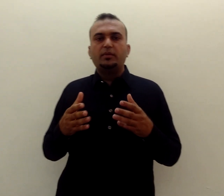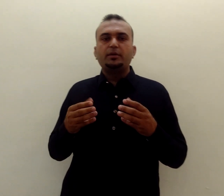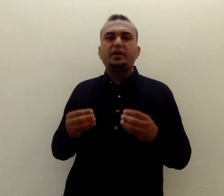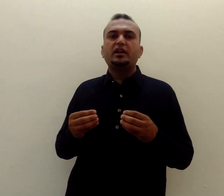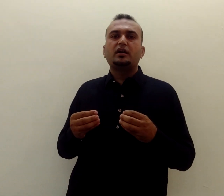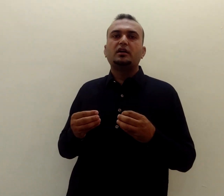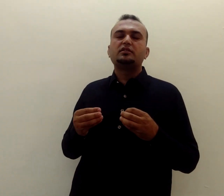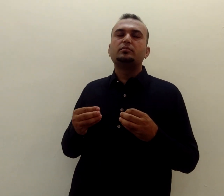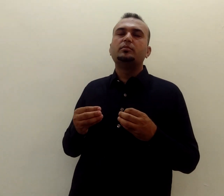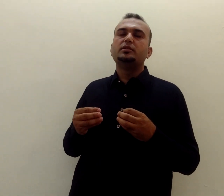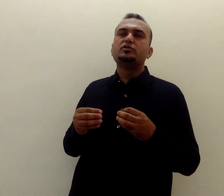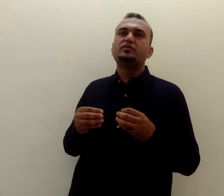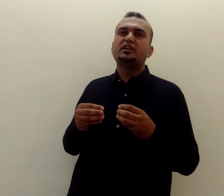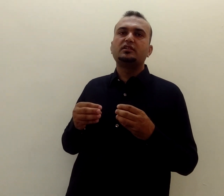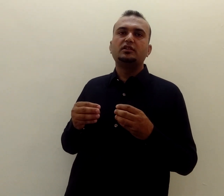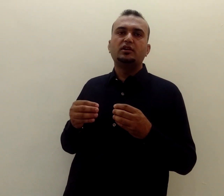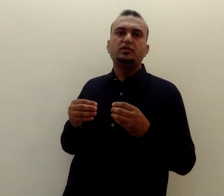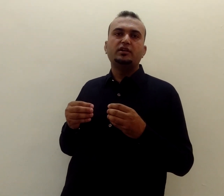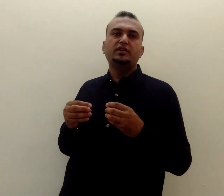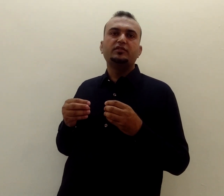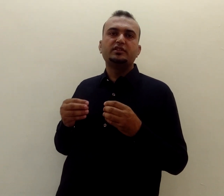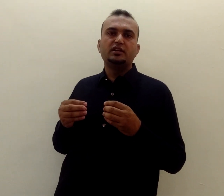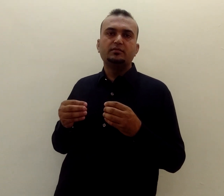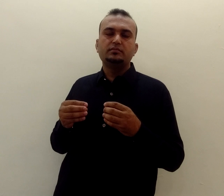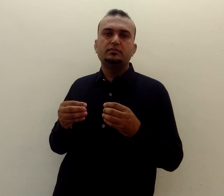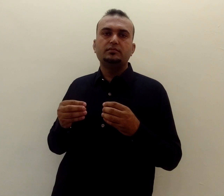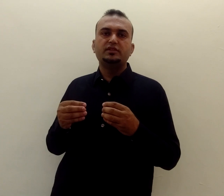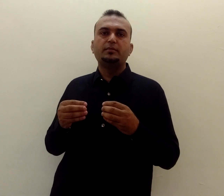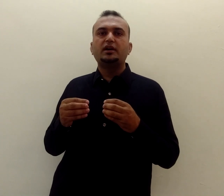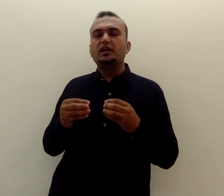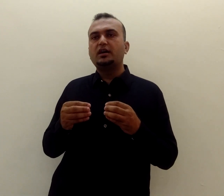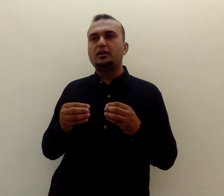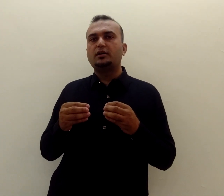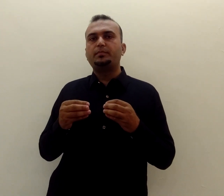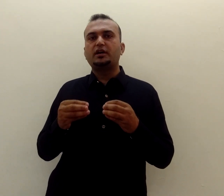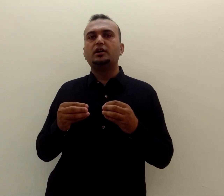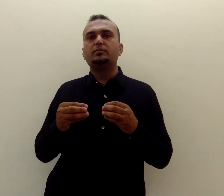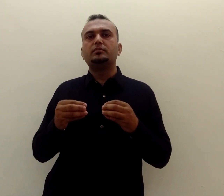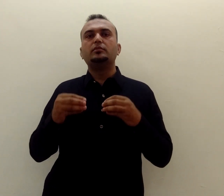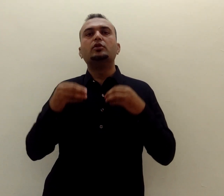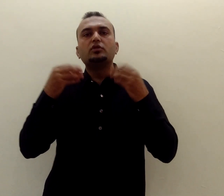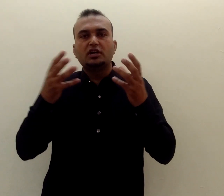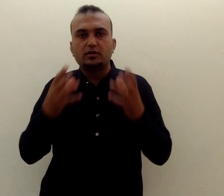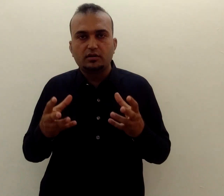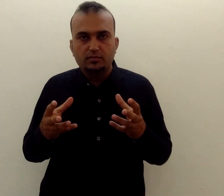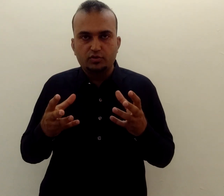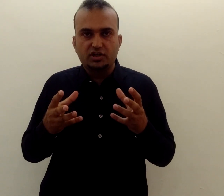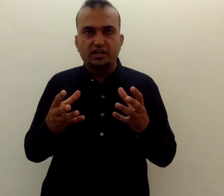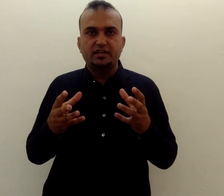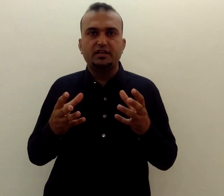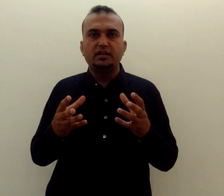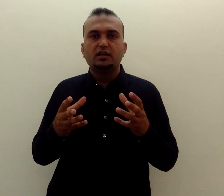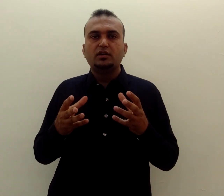हमारे प्यारे आका हजरत मोहम्मद मुस्तफा सल्लल्लाहु अलैहि वसल्लम जब अल्लाह का पैगाम लोगों तक पहुंचा रहे थे